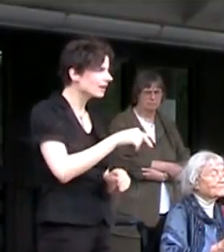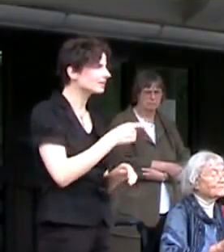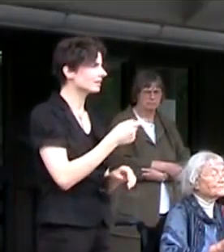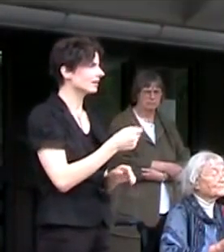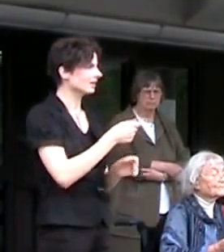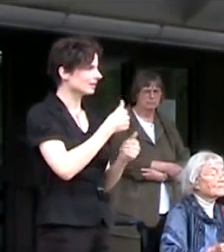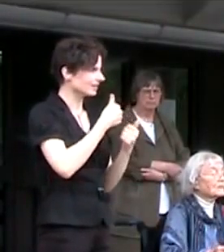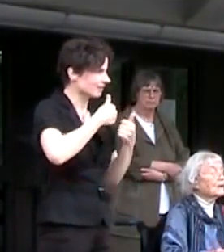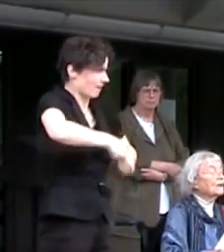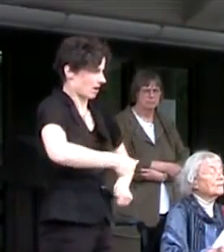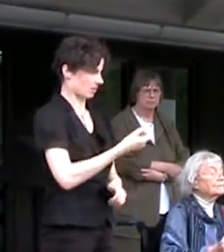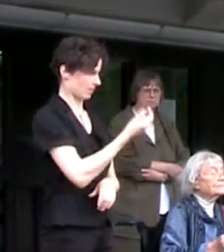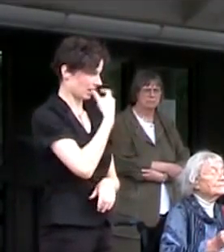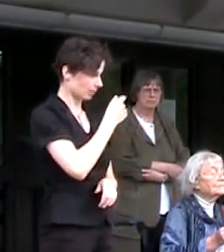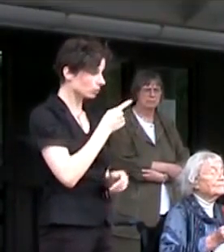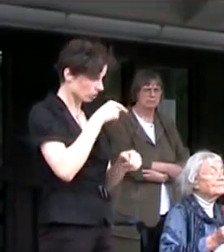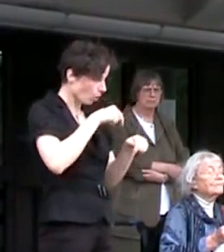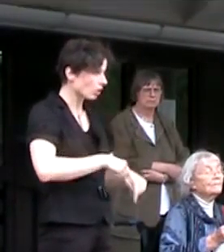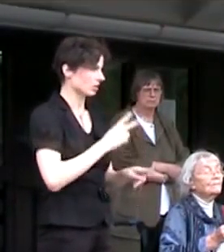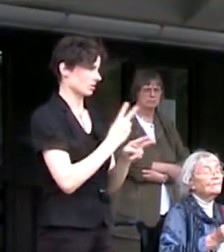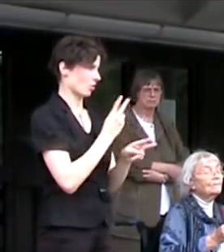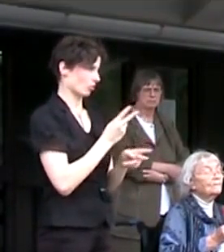entstanden.